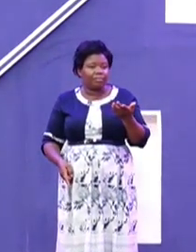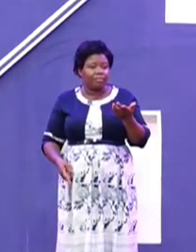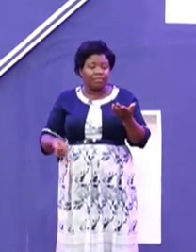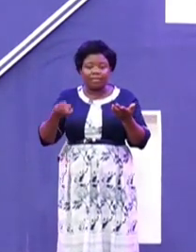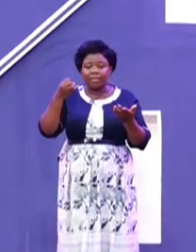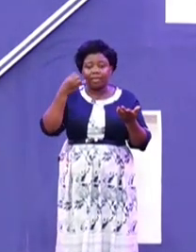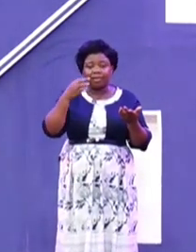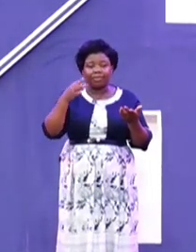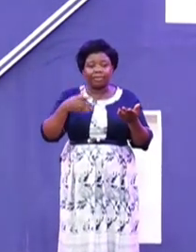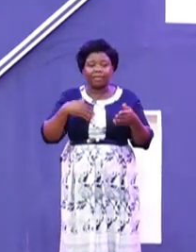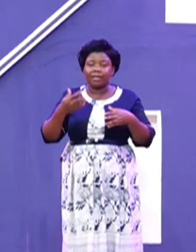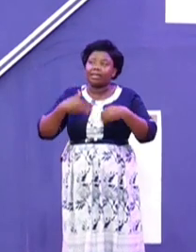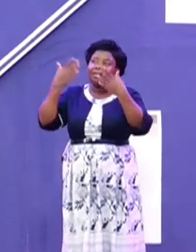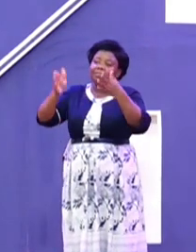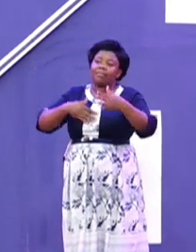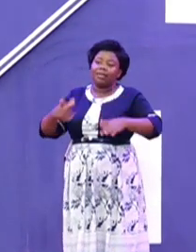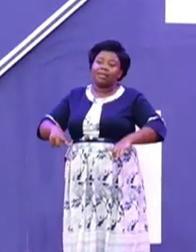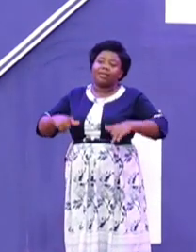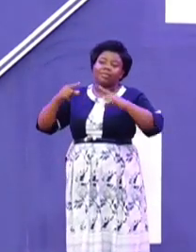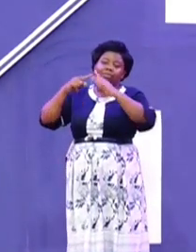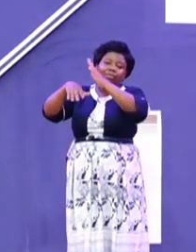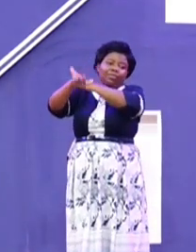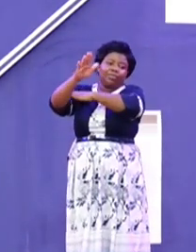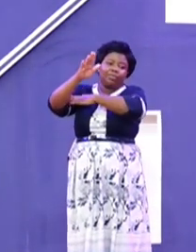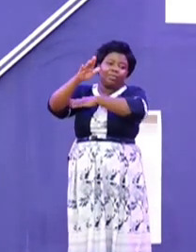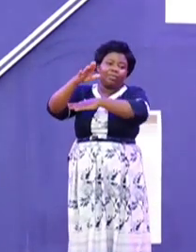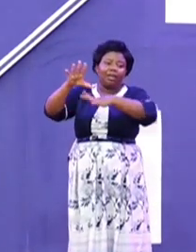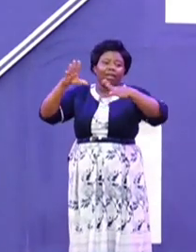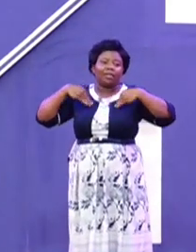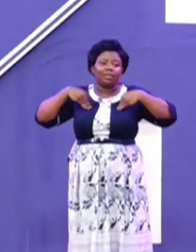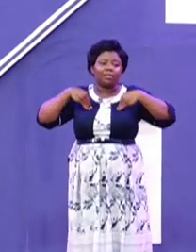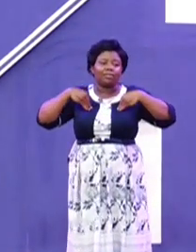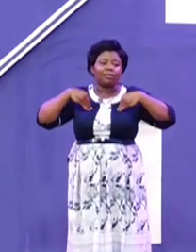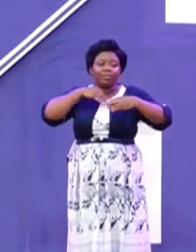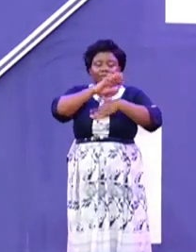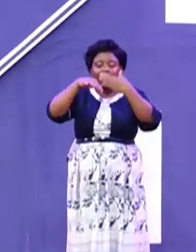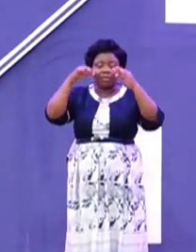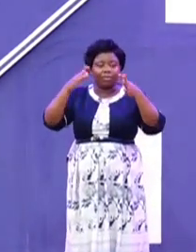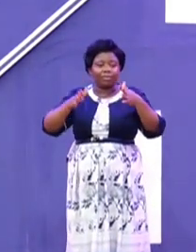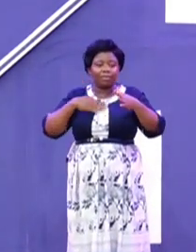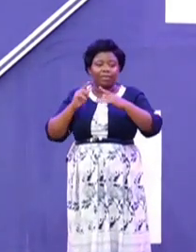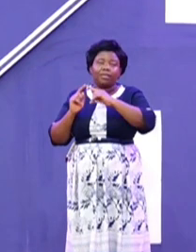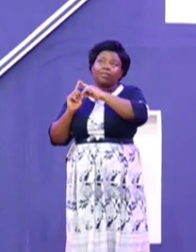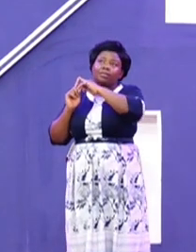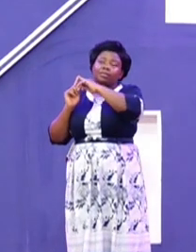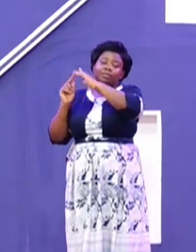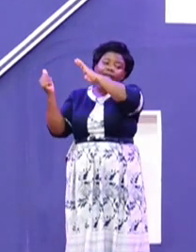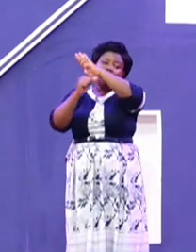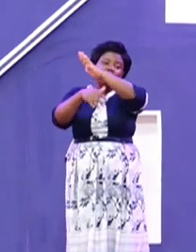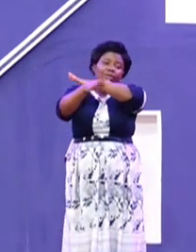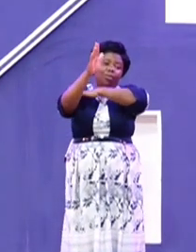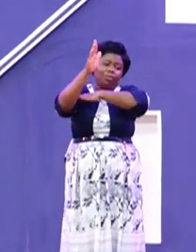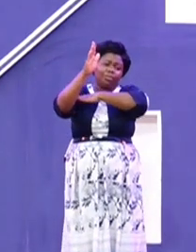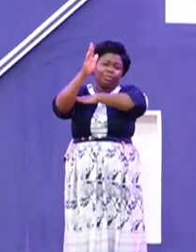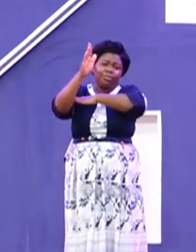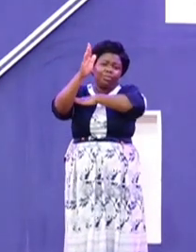wembanga nawaayo obulamu bwange eri Katonda I accept that everything of mine belongs to God. So